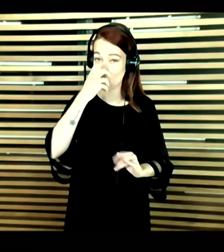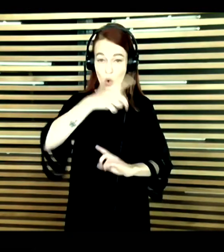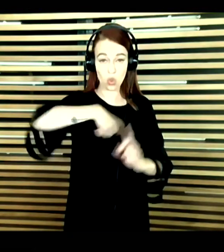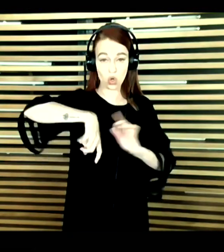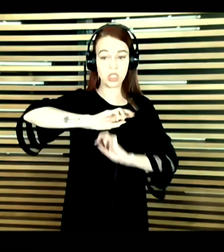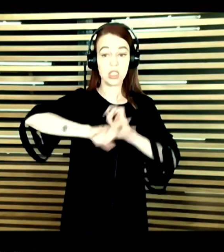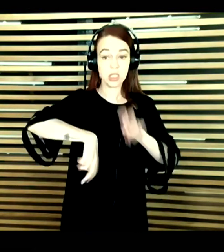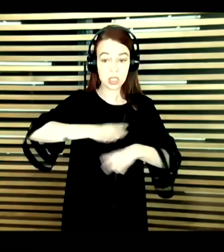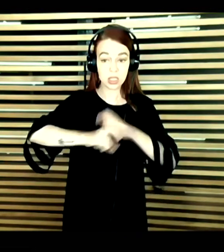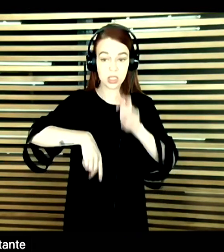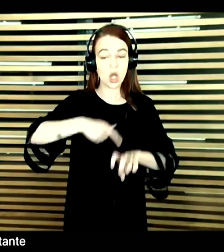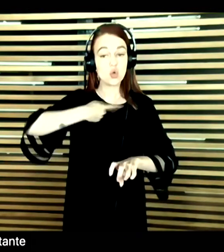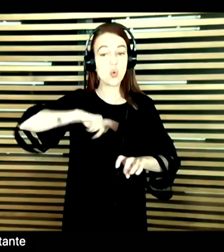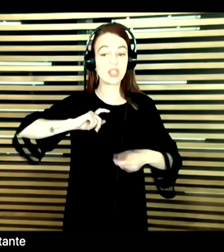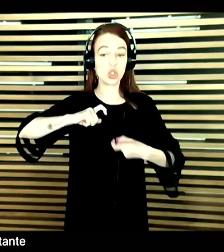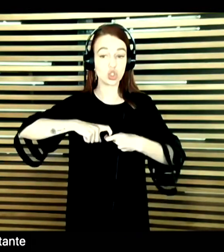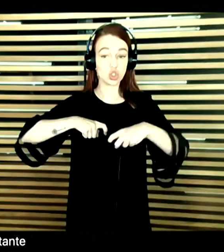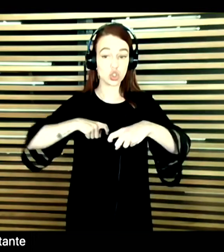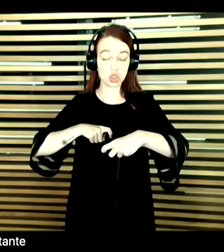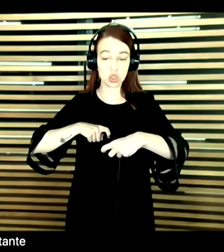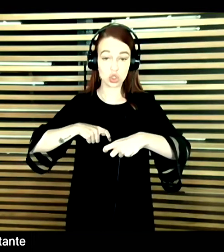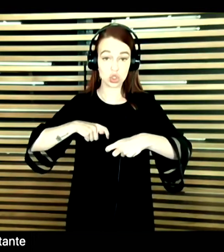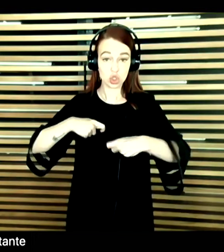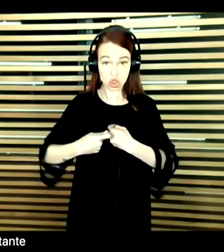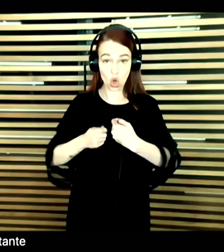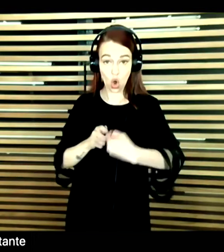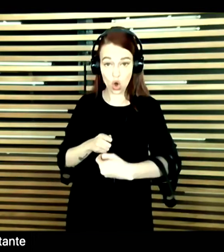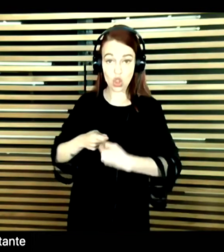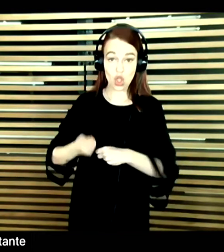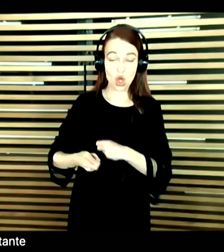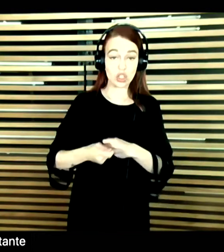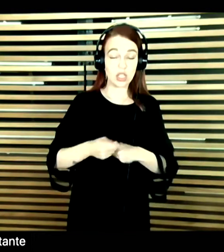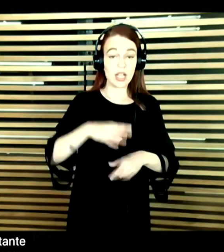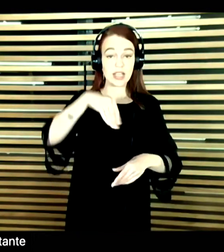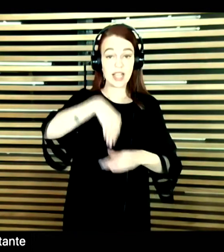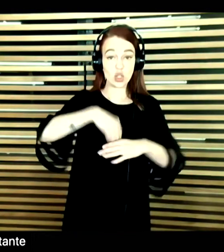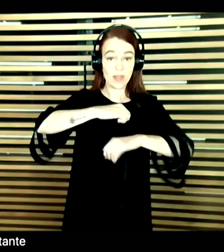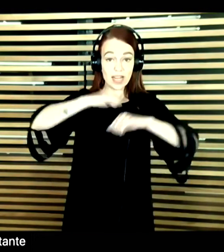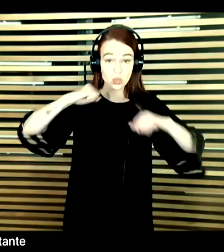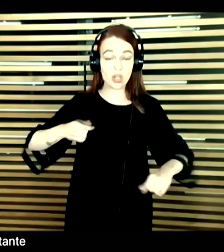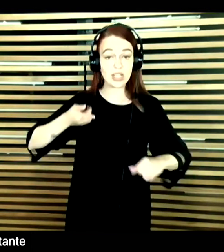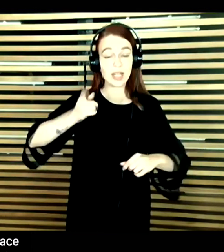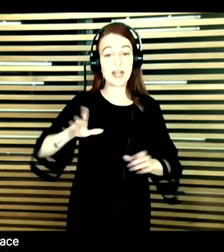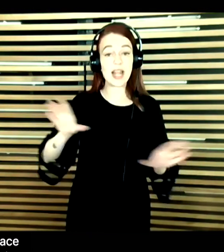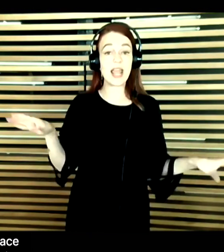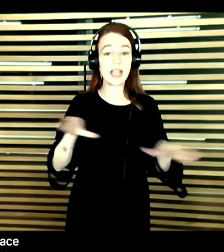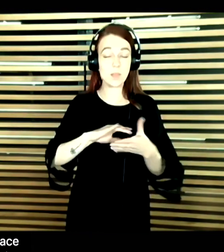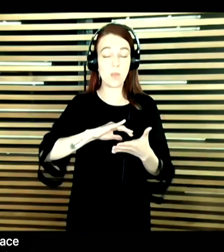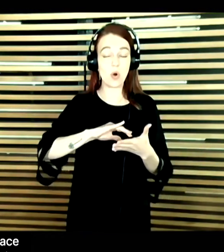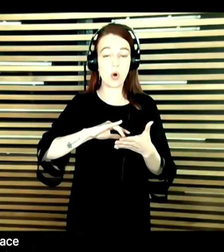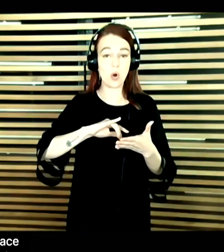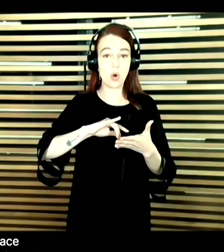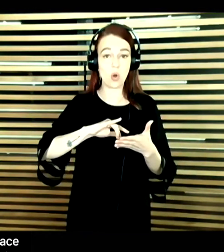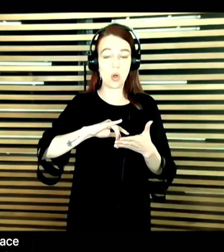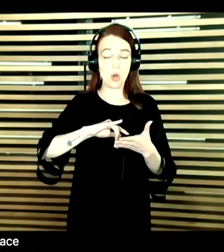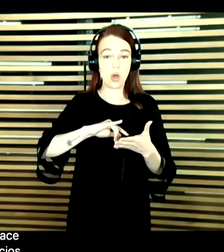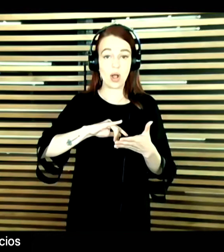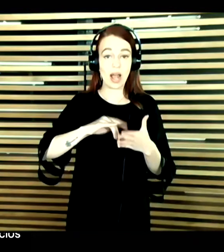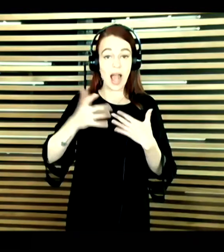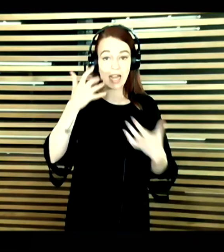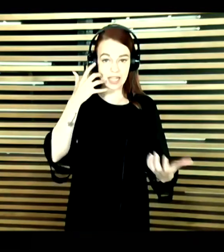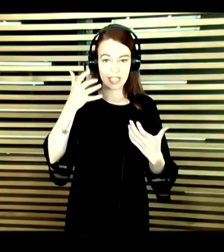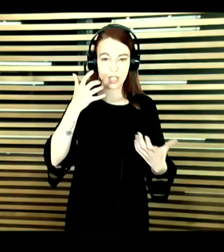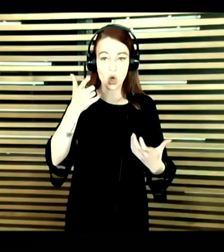con nuestros socios institucionales y con nuestro equipo artístico y de producción. ¿Cómo deben ser los nuevos retos de las